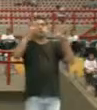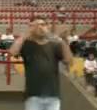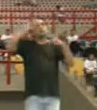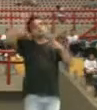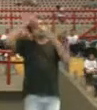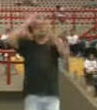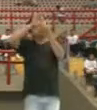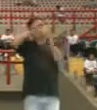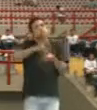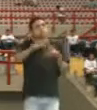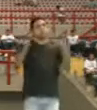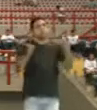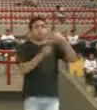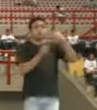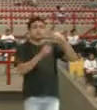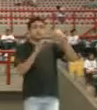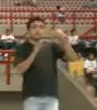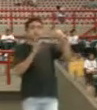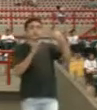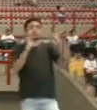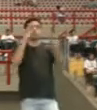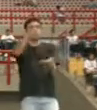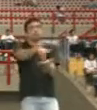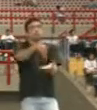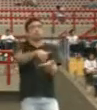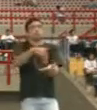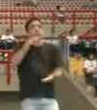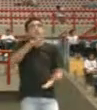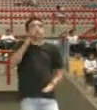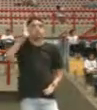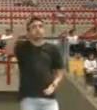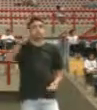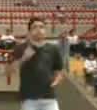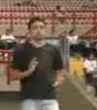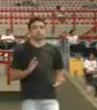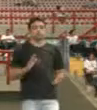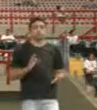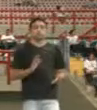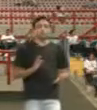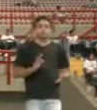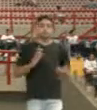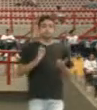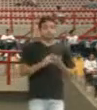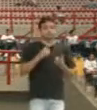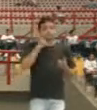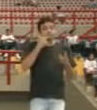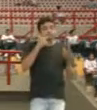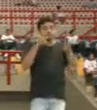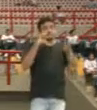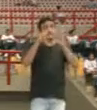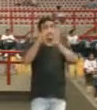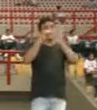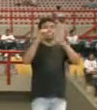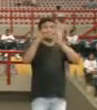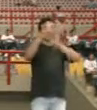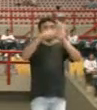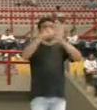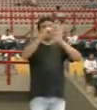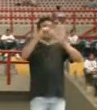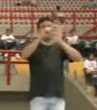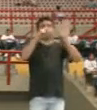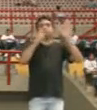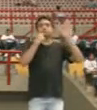ideias. E competência 5, a sua conclusão. Atenção sobre textos curtos. Eu